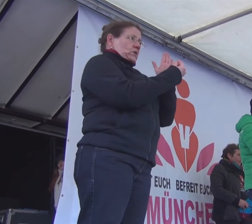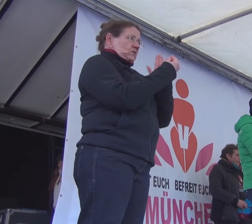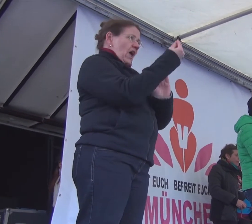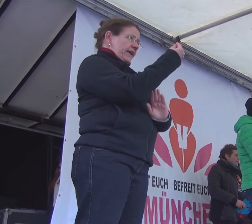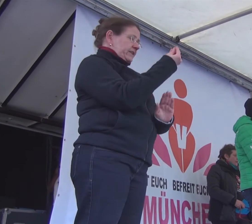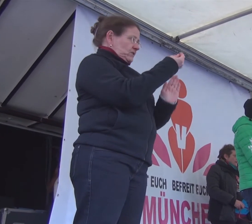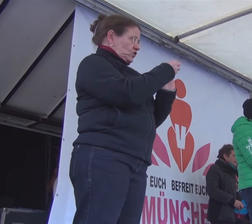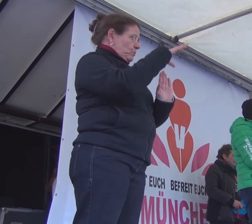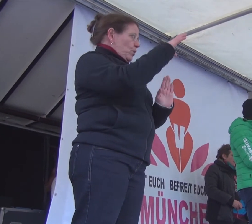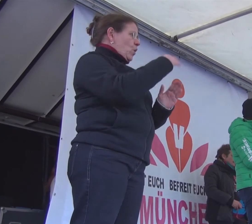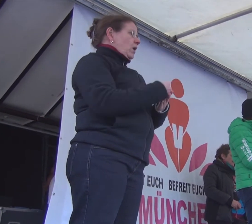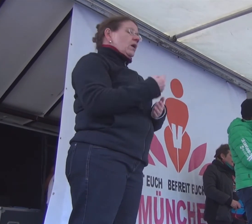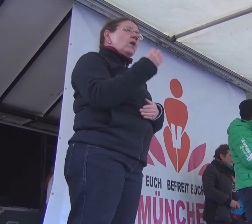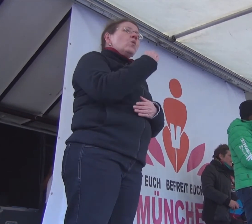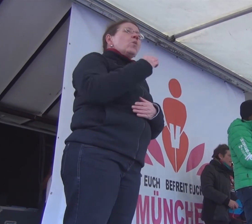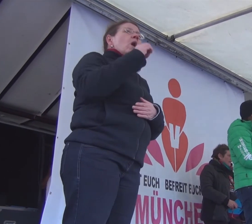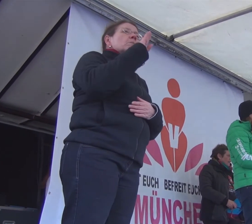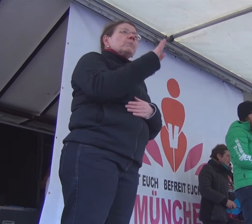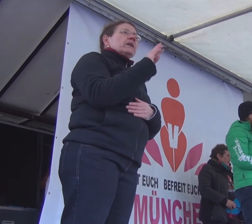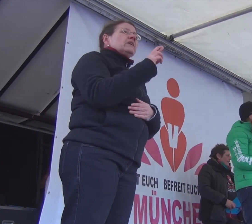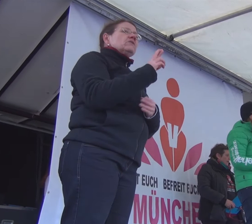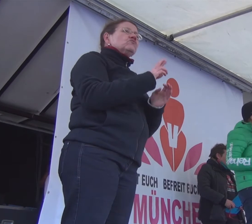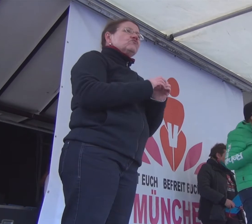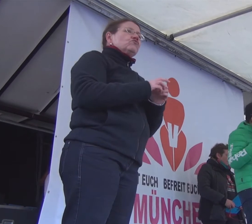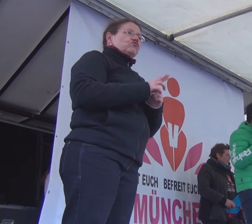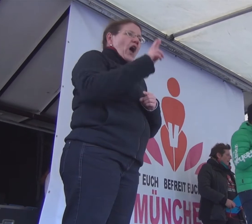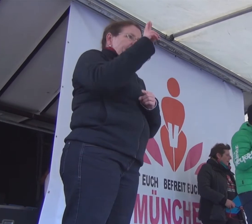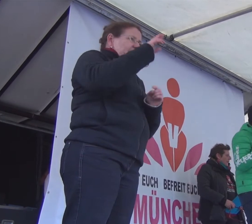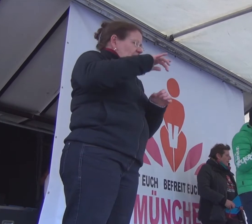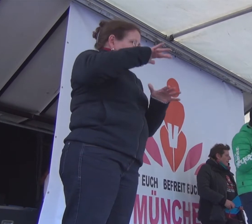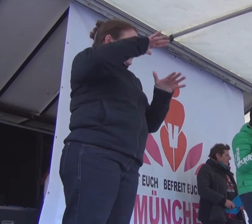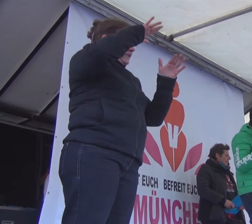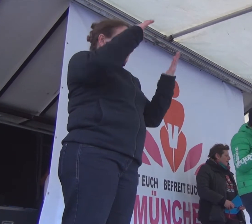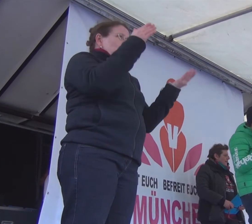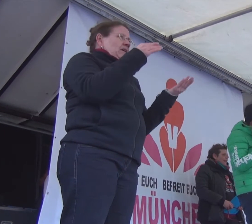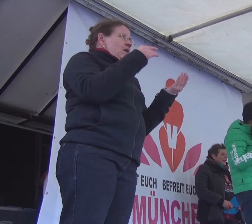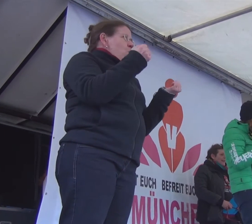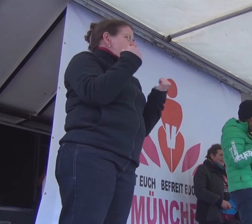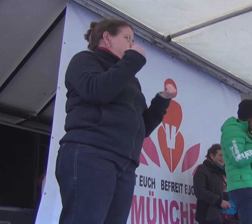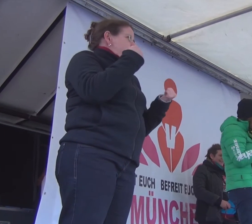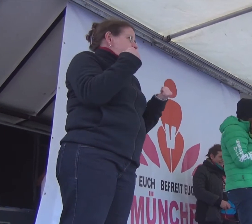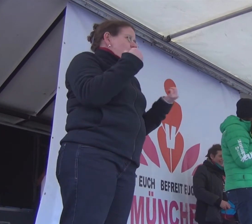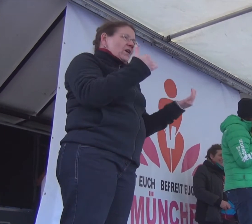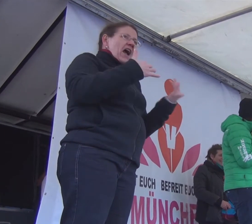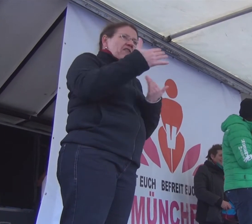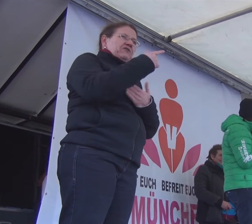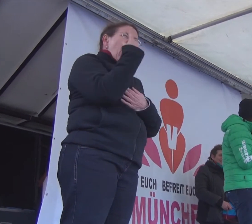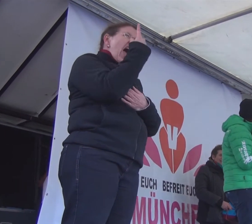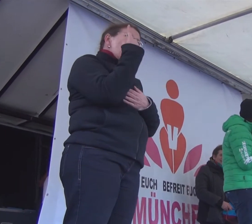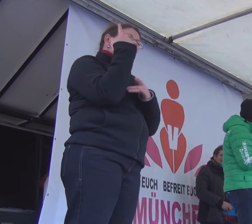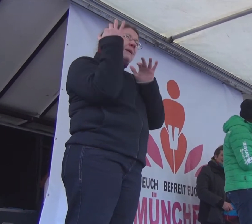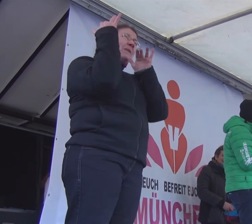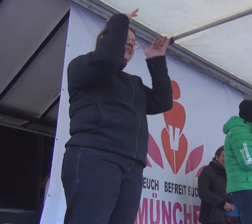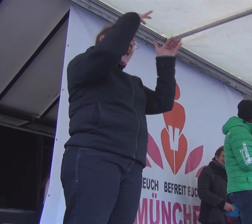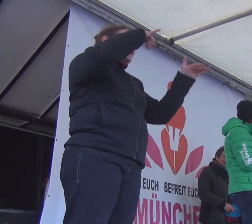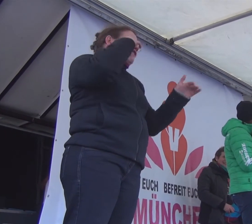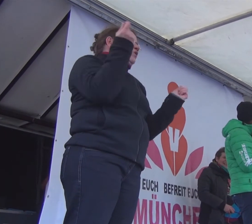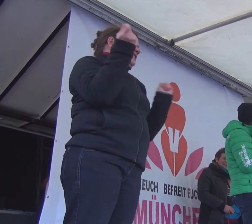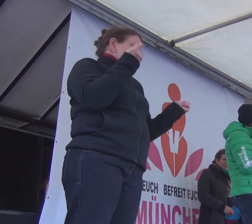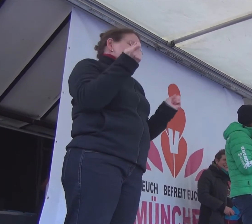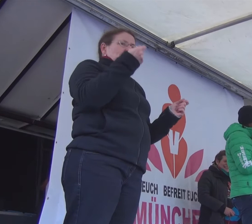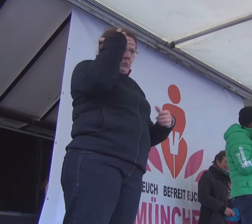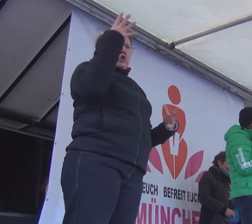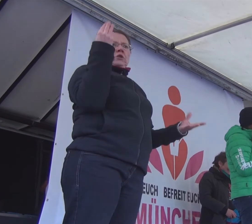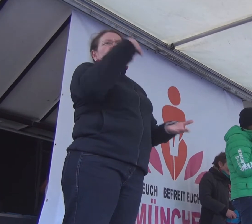diese Power aus und es ist zu spüren, es ist gut so. 1 Milliarde tanzt, München tanzt mit, lasst uns also